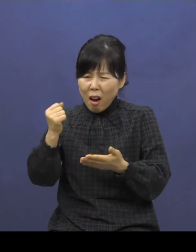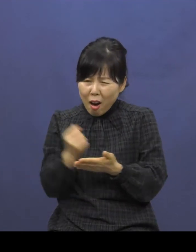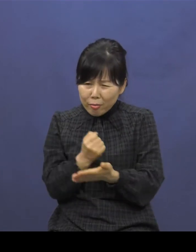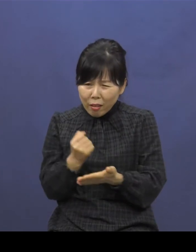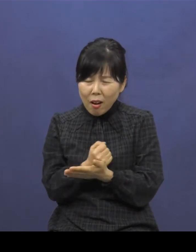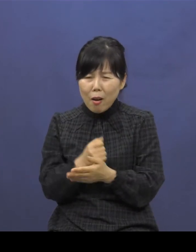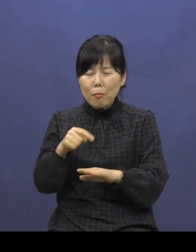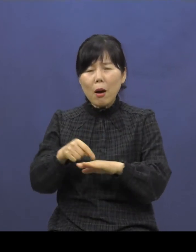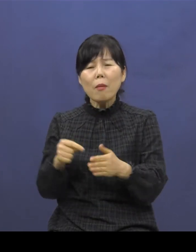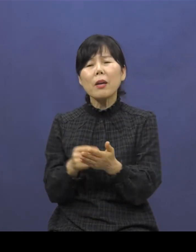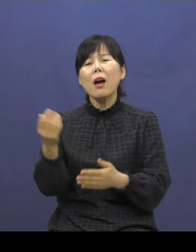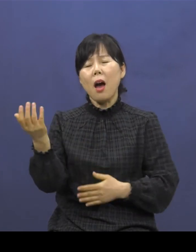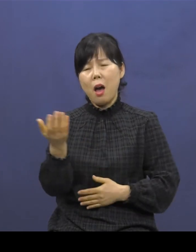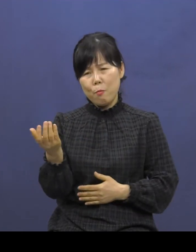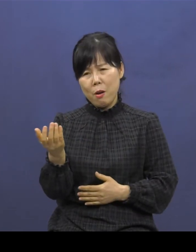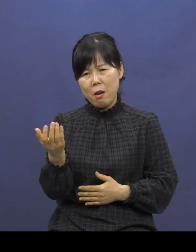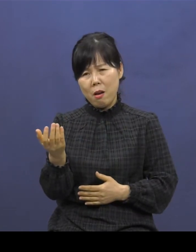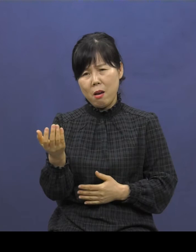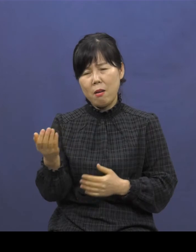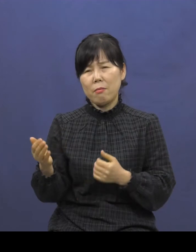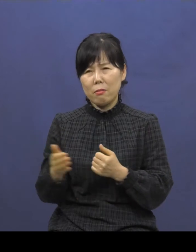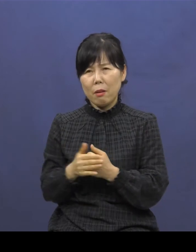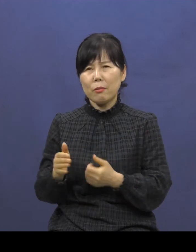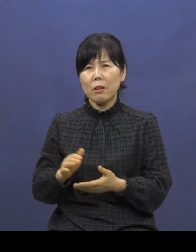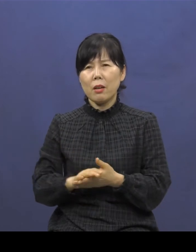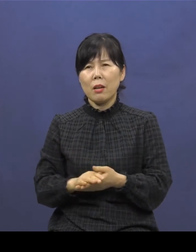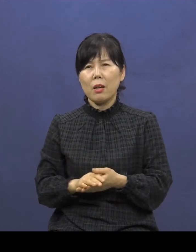제가 그래서 너무나 속상해가지고, 그래서 그때